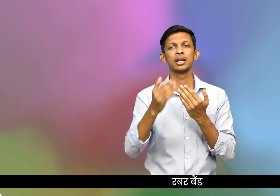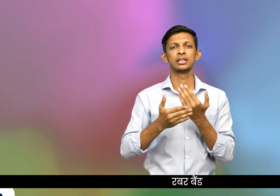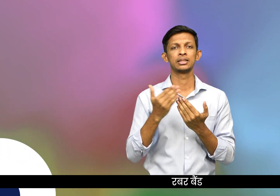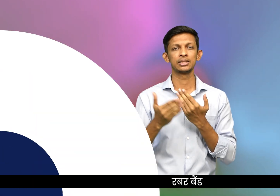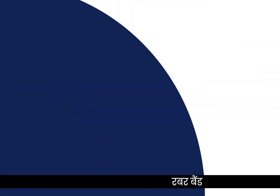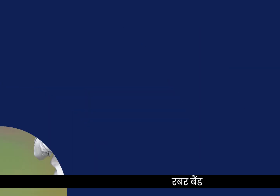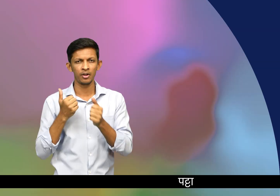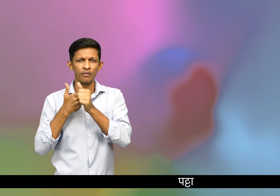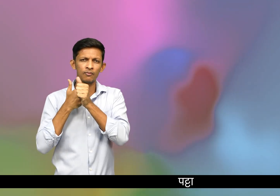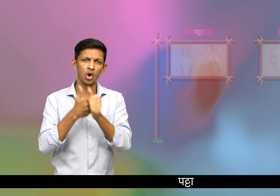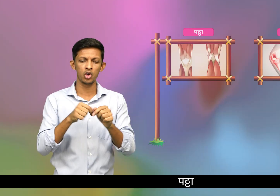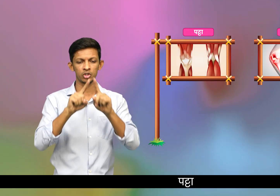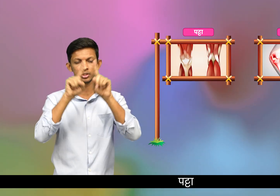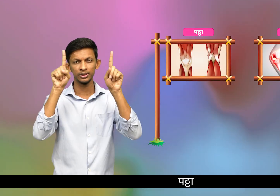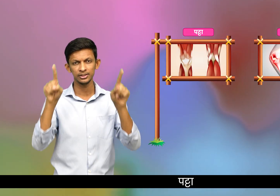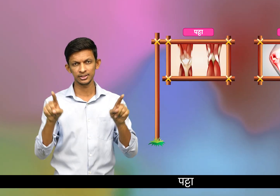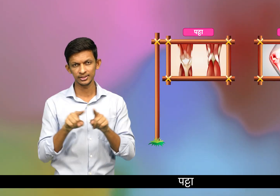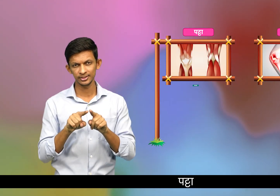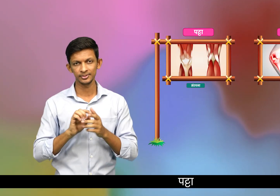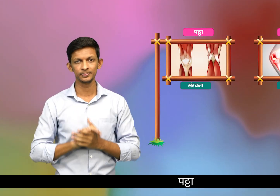बैंड, पट्टा।